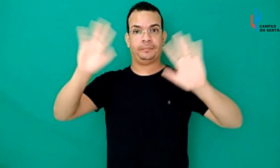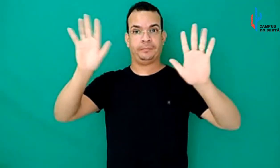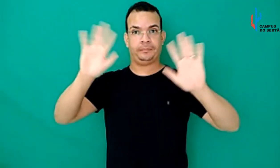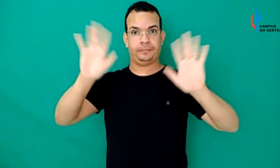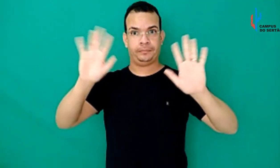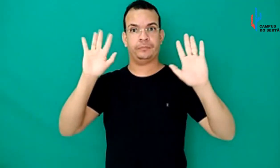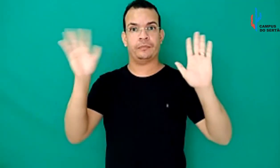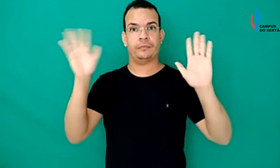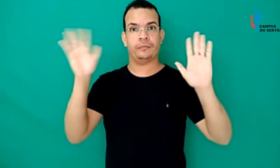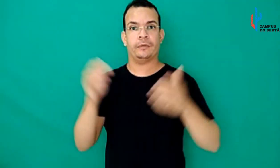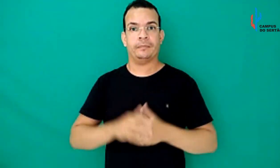Bom,